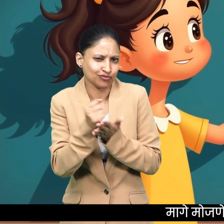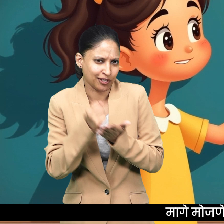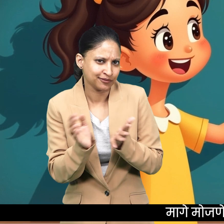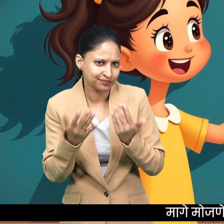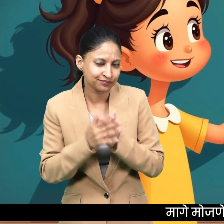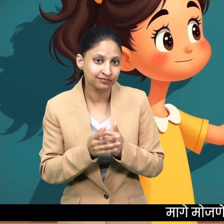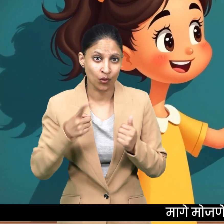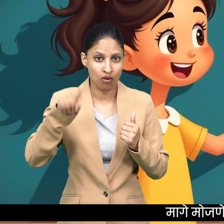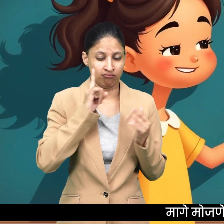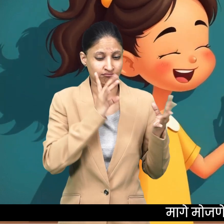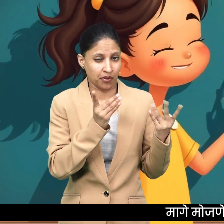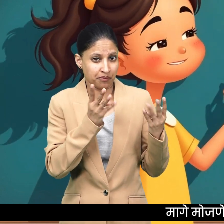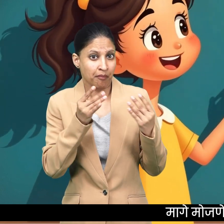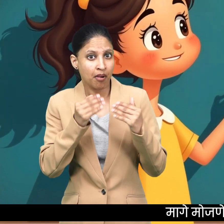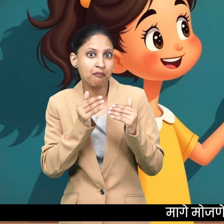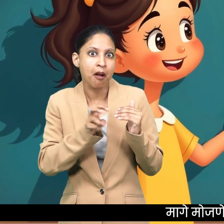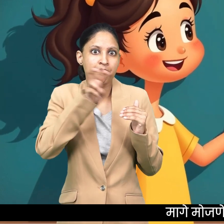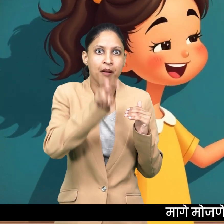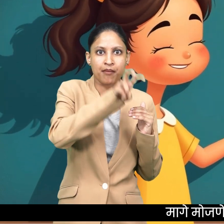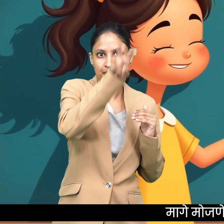मागे मोजणे म्हणजे खाली जाणे.